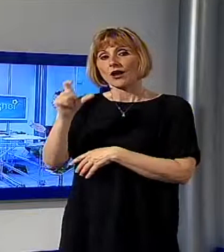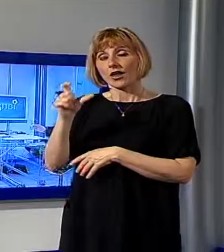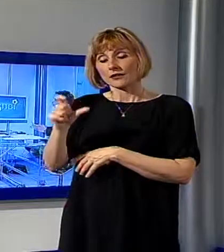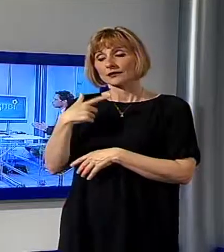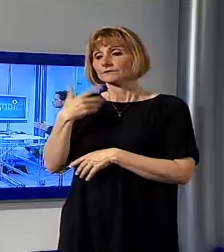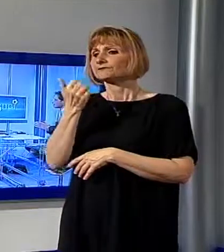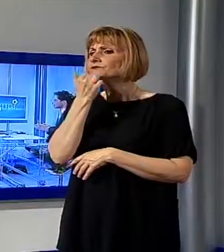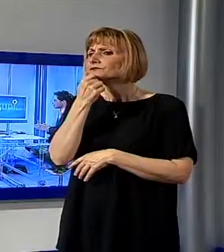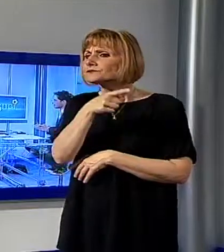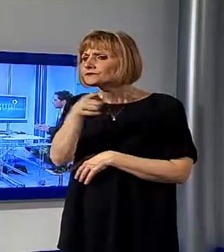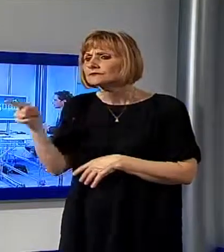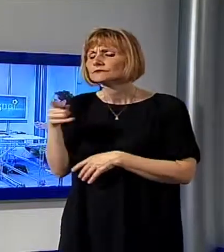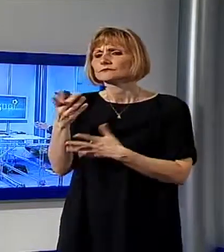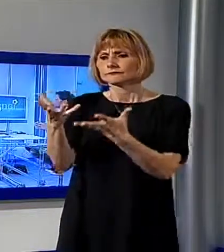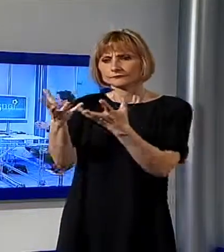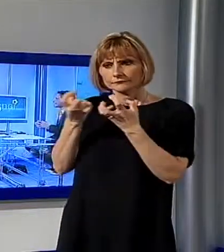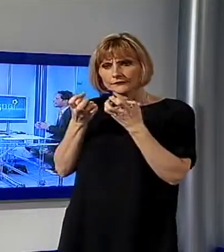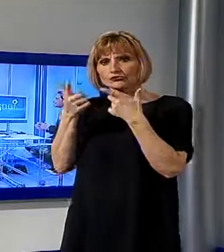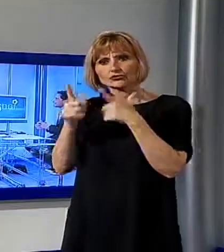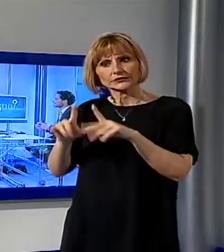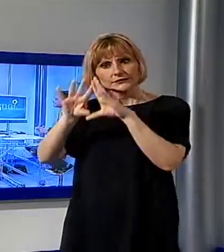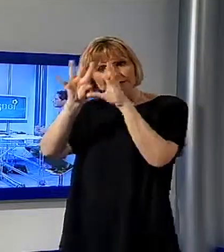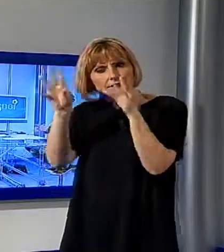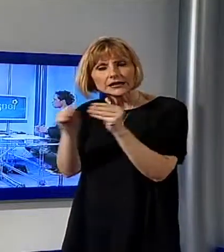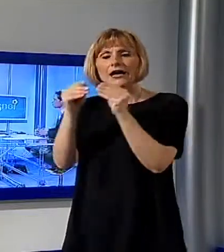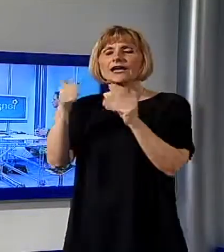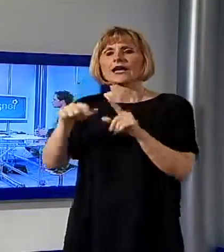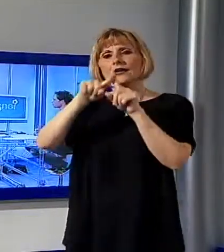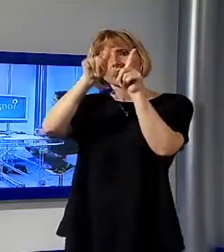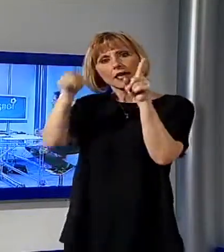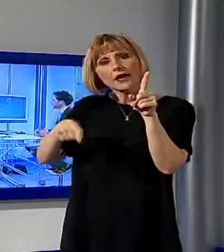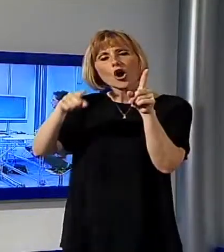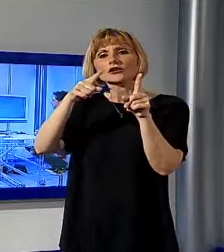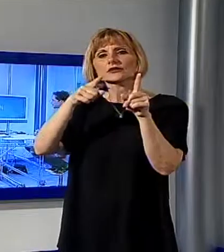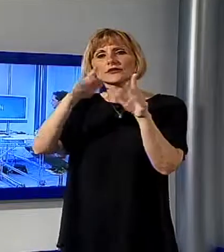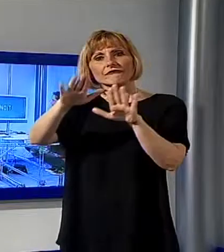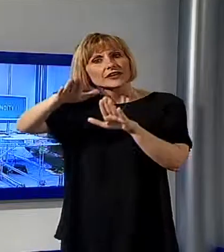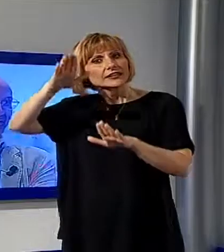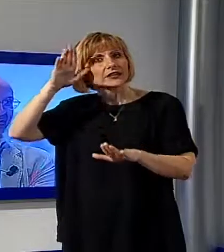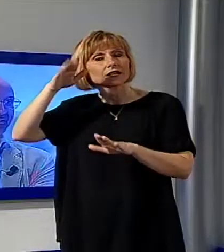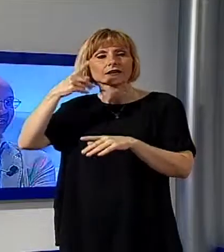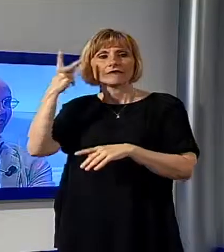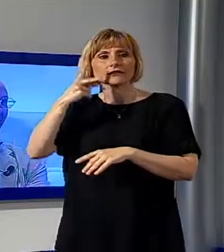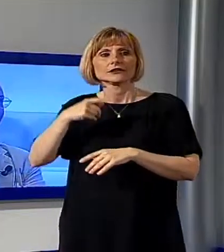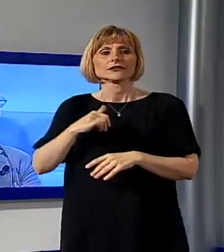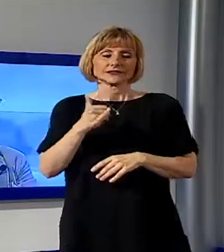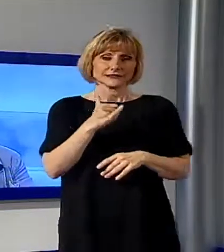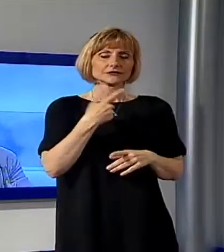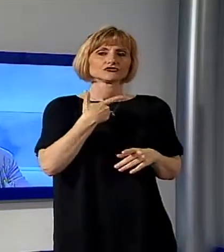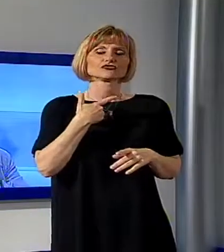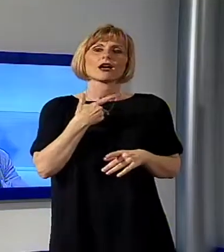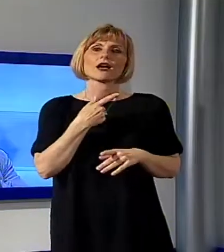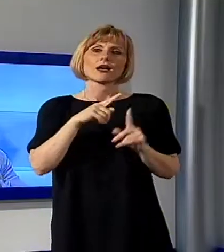avete coinvolto tutta la città, maestro, anche le vetrine dei negozi. Che cosa avete fatto in pratica? Sì, c'è un